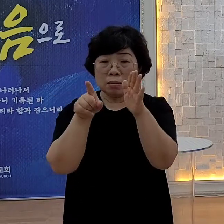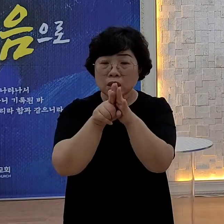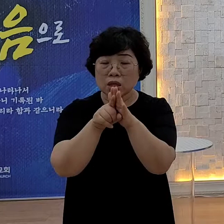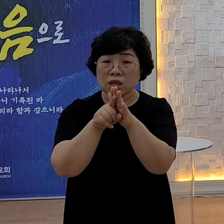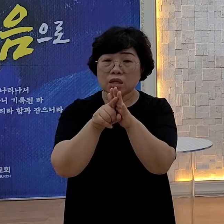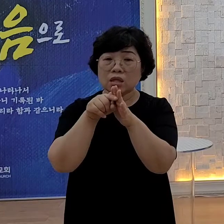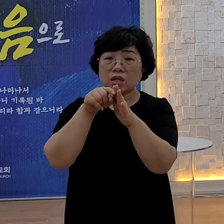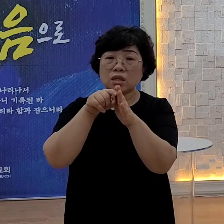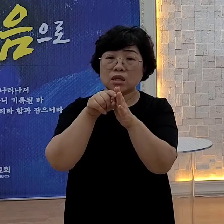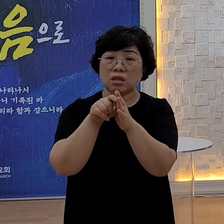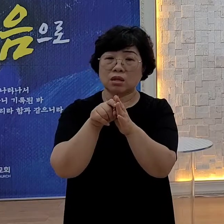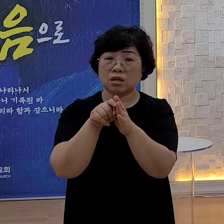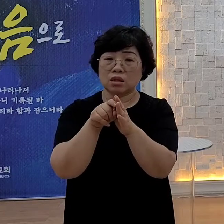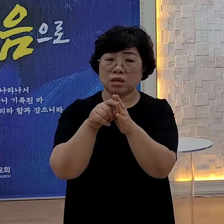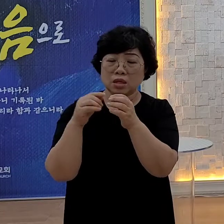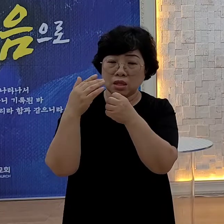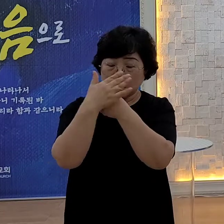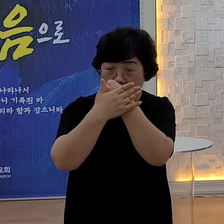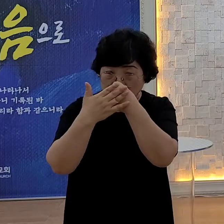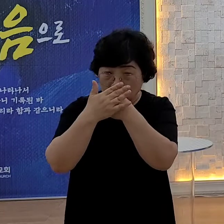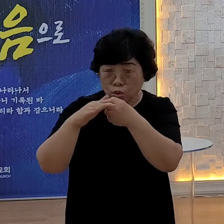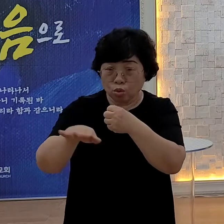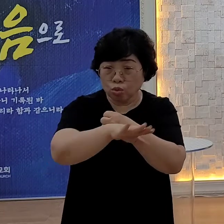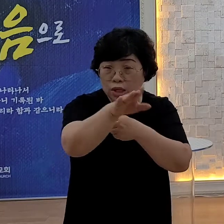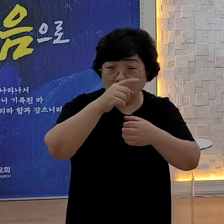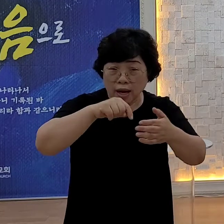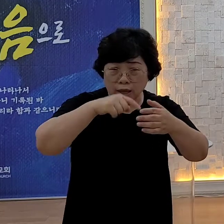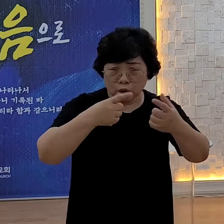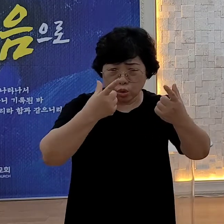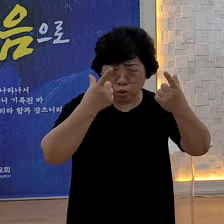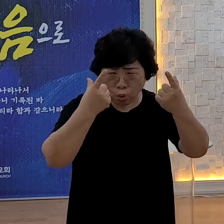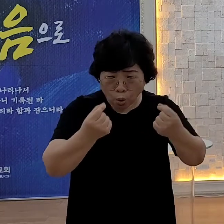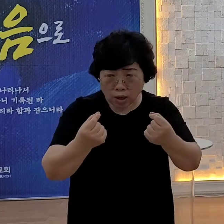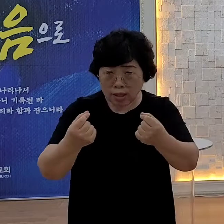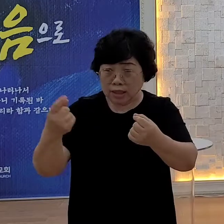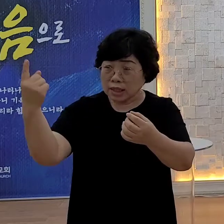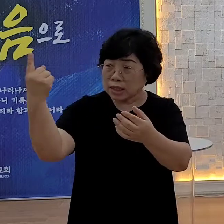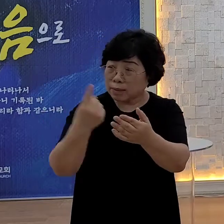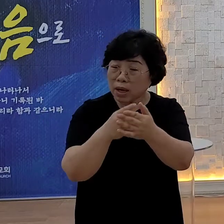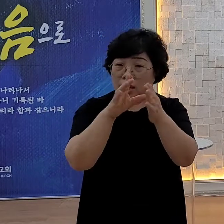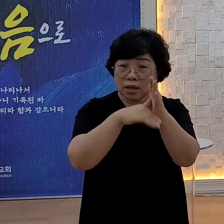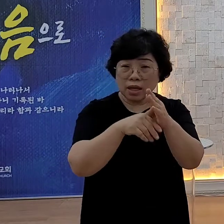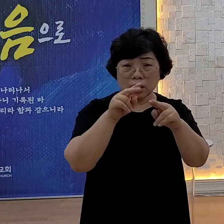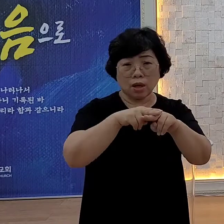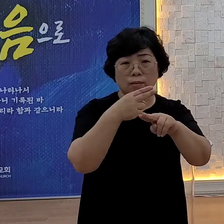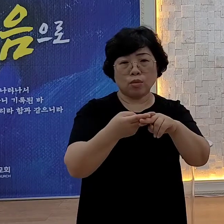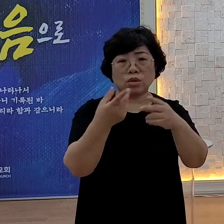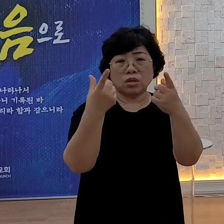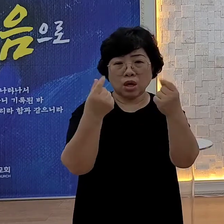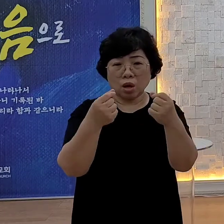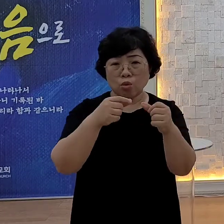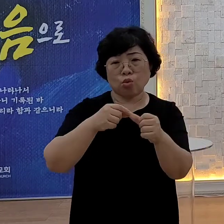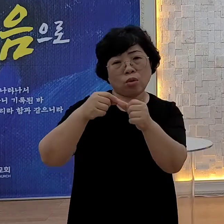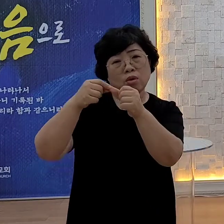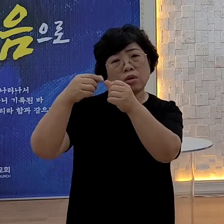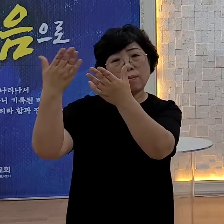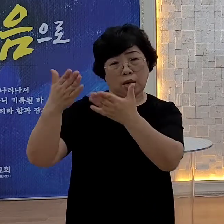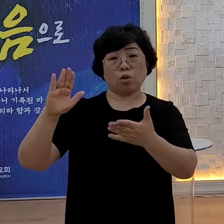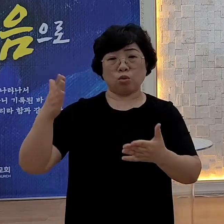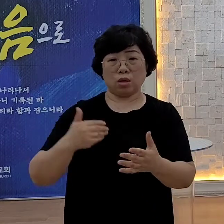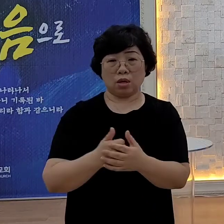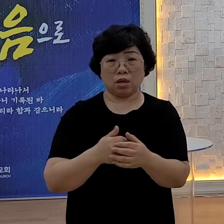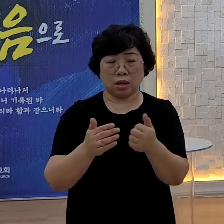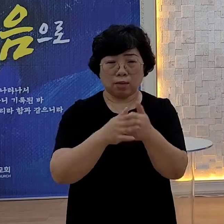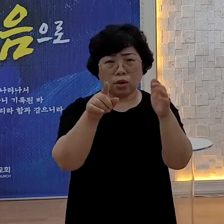동일하게 임하여서 그 은혜를 우리가 바로 선물로 받은 자들이다. 우리가 그래서 이